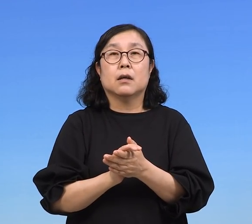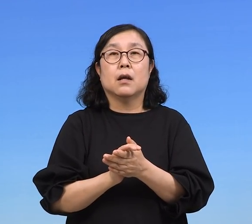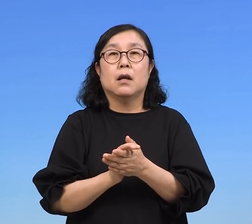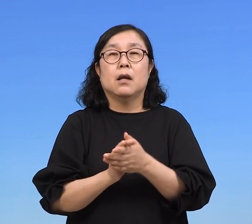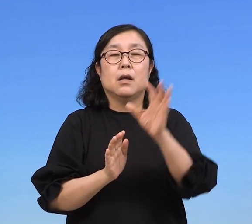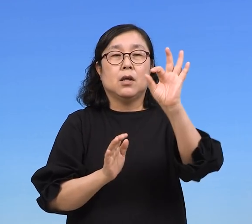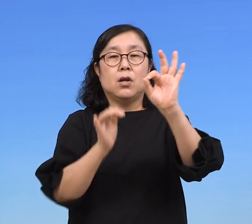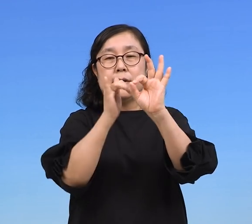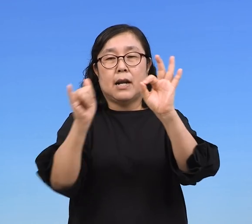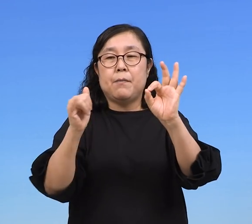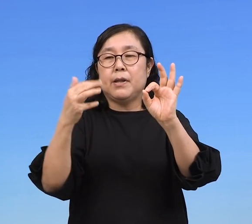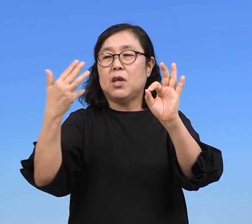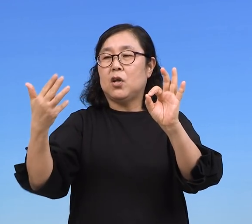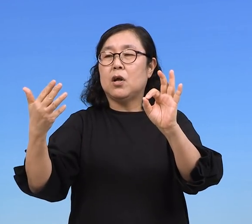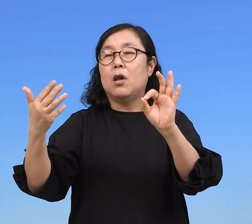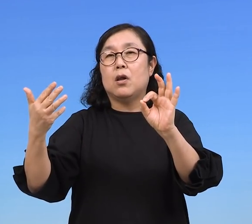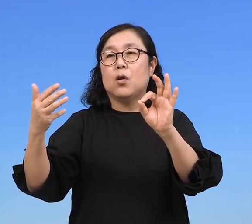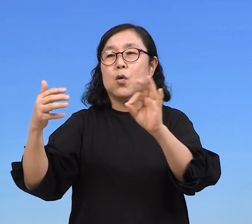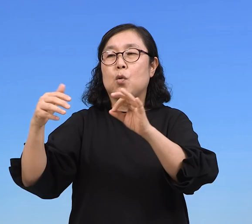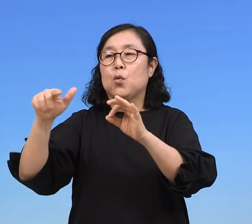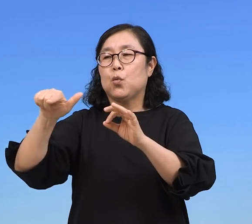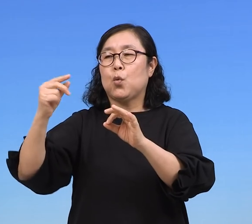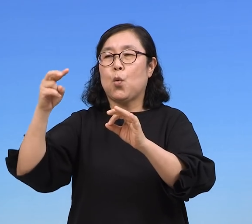이번에 8개인가로 흩어지게 됐다는 거예요.